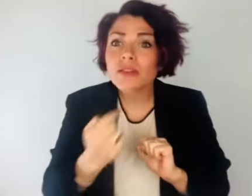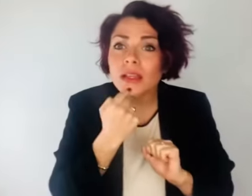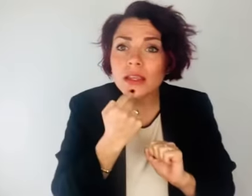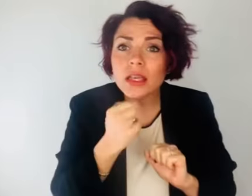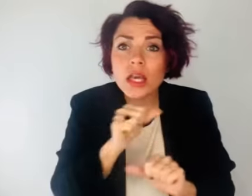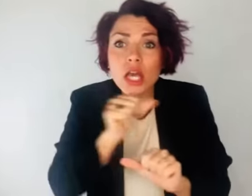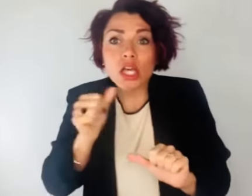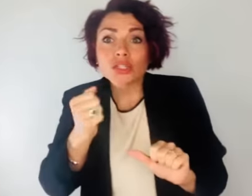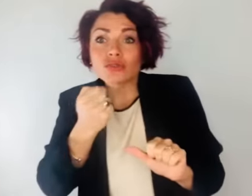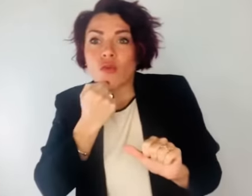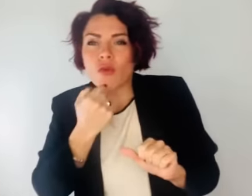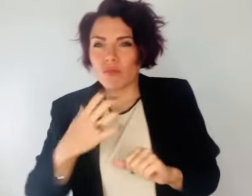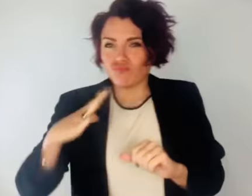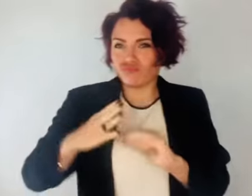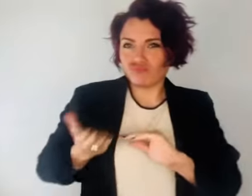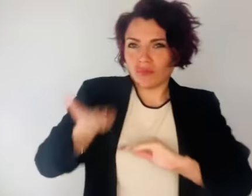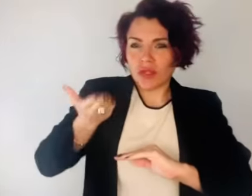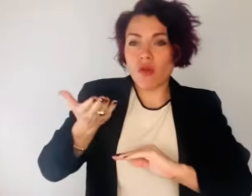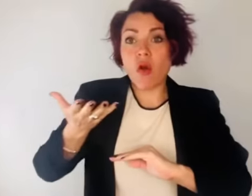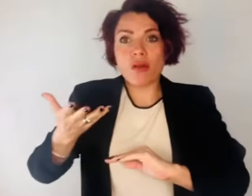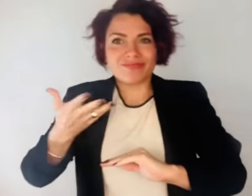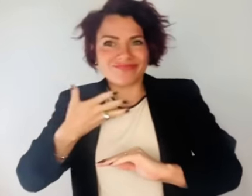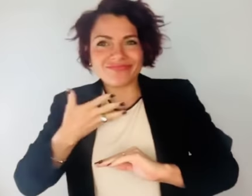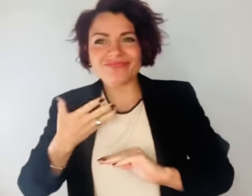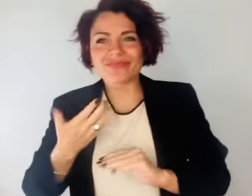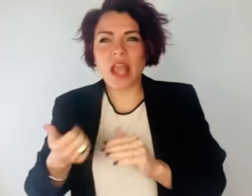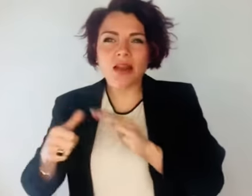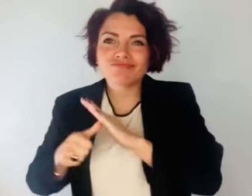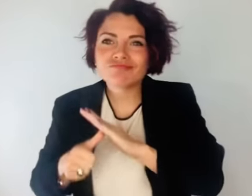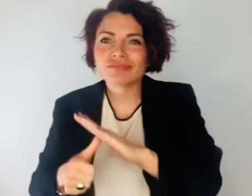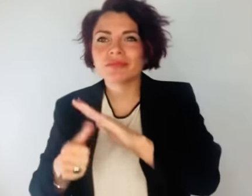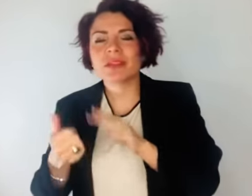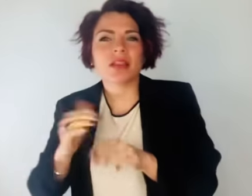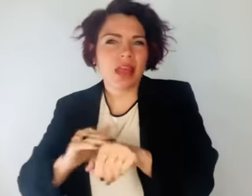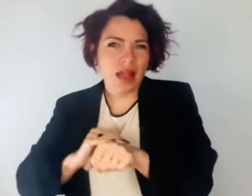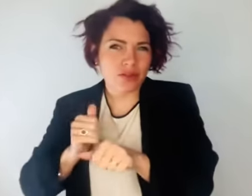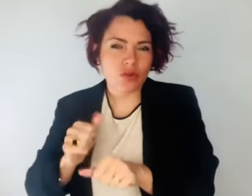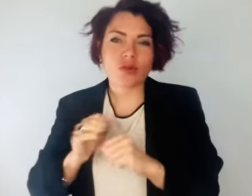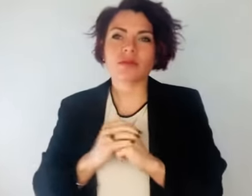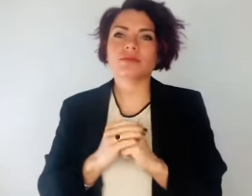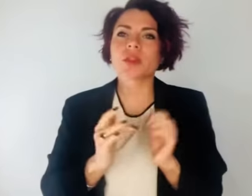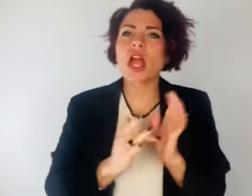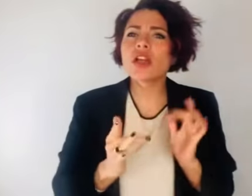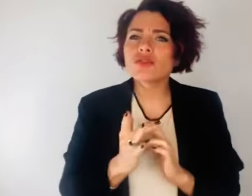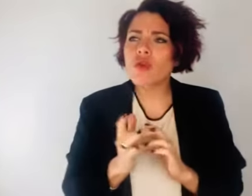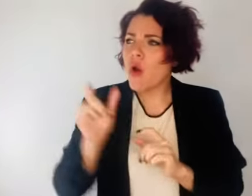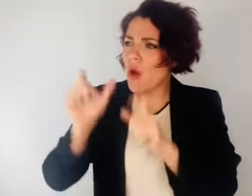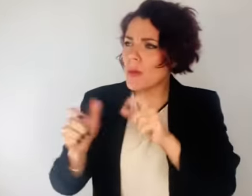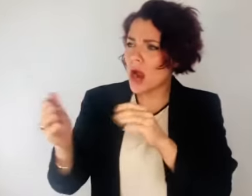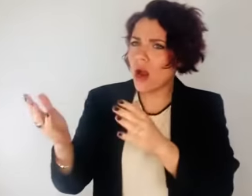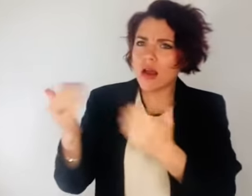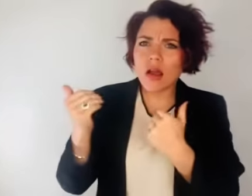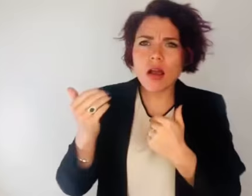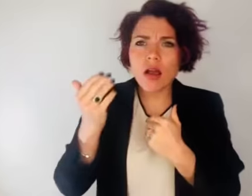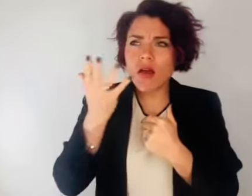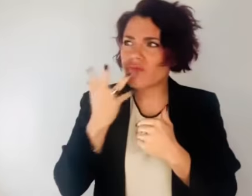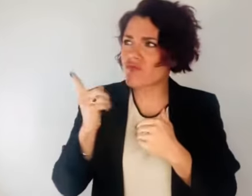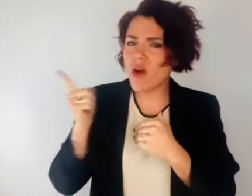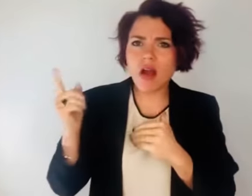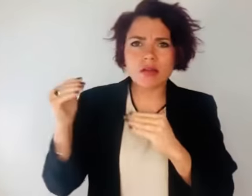soltanto i signori che avevano delle persone che li servivano gesù quando invita qualcuno al suo seguito non lo tiene in